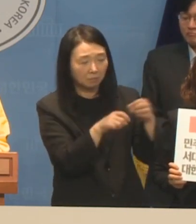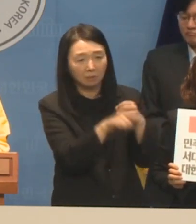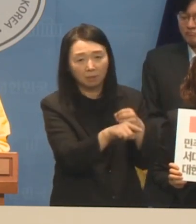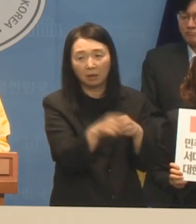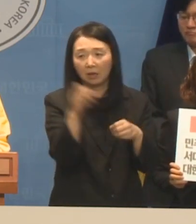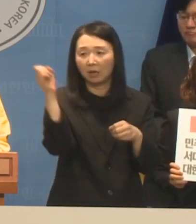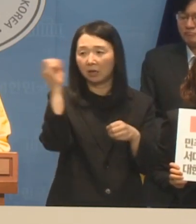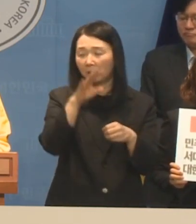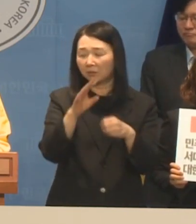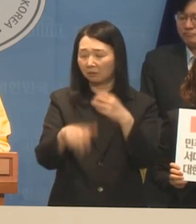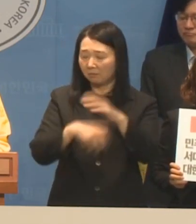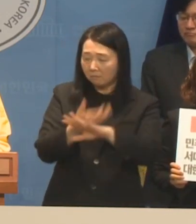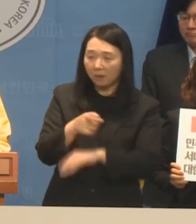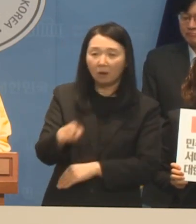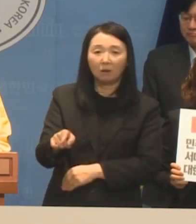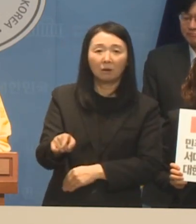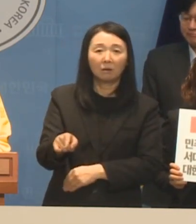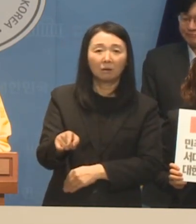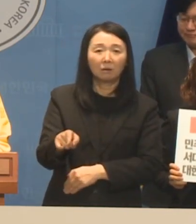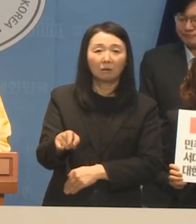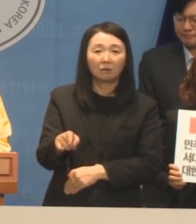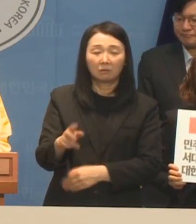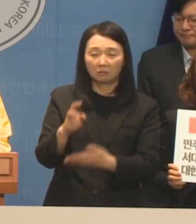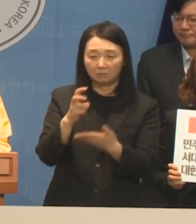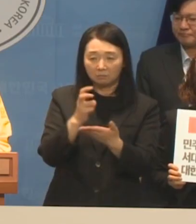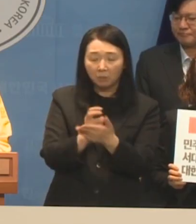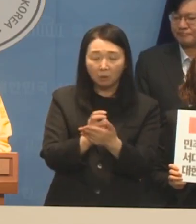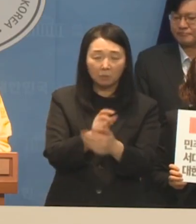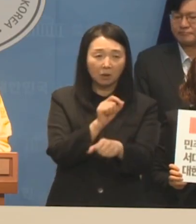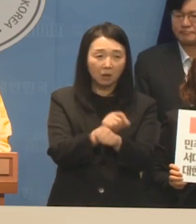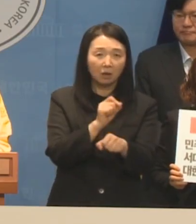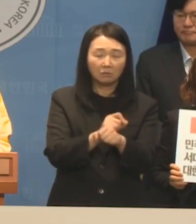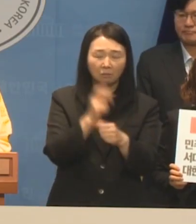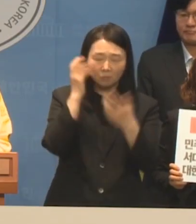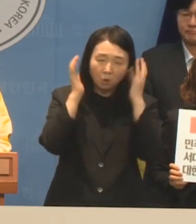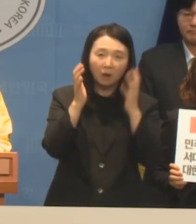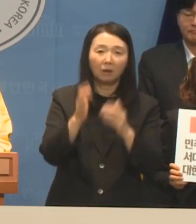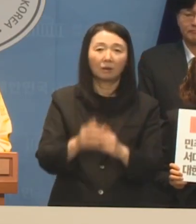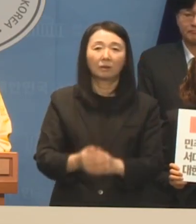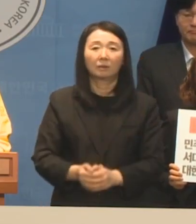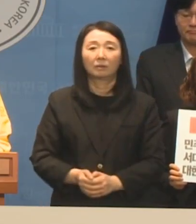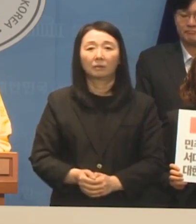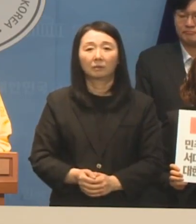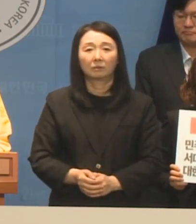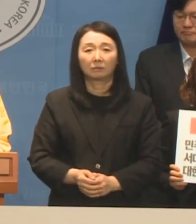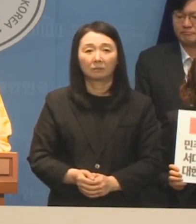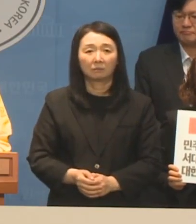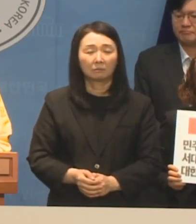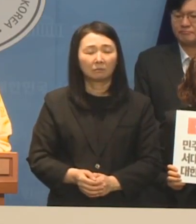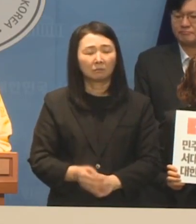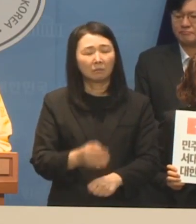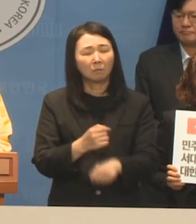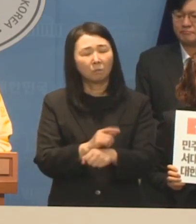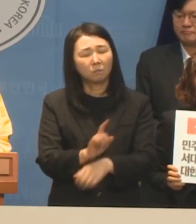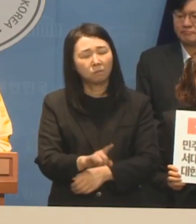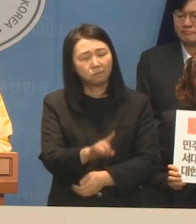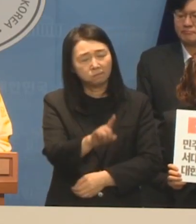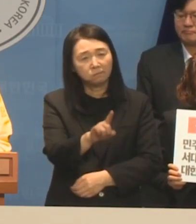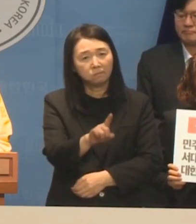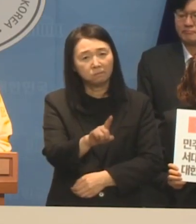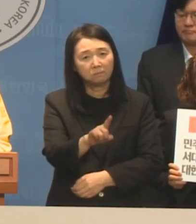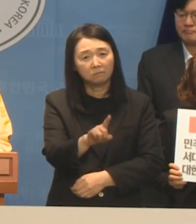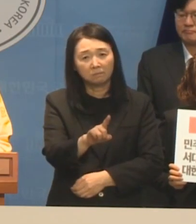판결을 했습니다. 이로 인해서 법 행정체계가 대혼란에 빠졌습니다. 대체 뭐 하자는 겁니까?